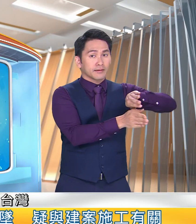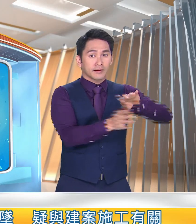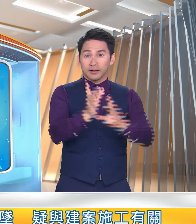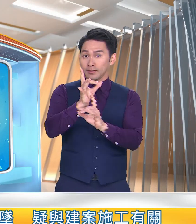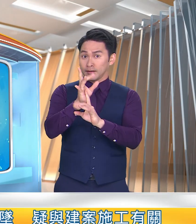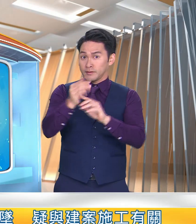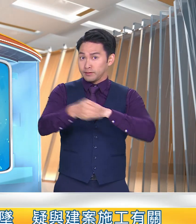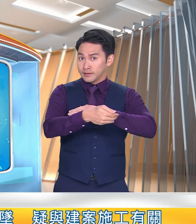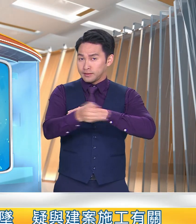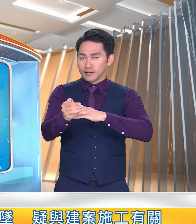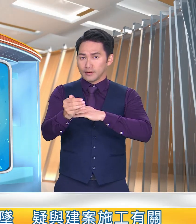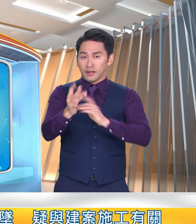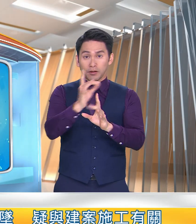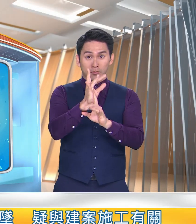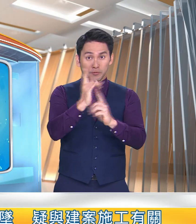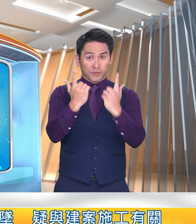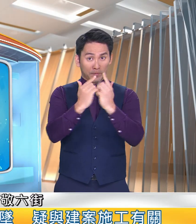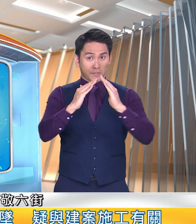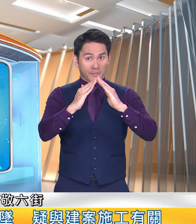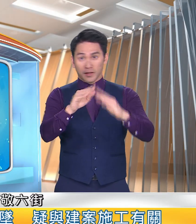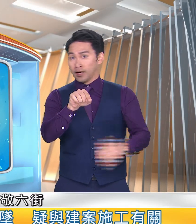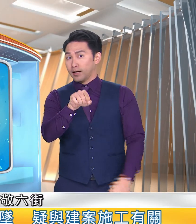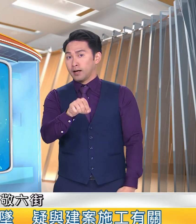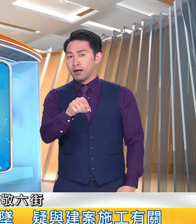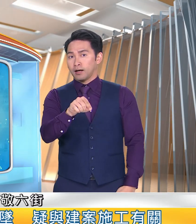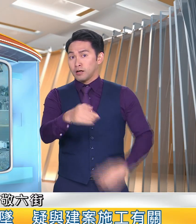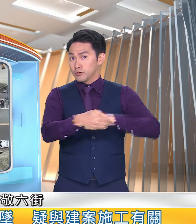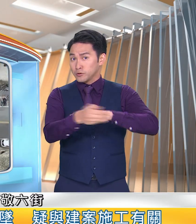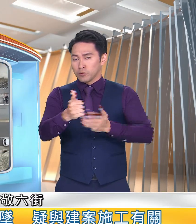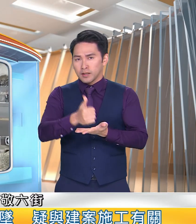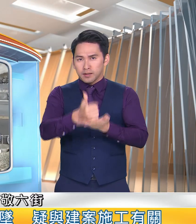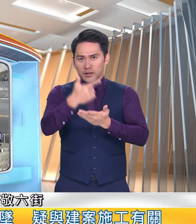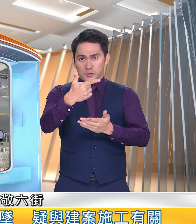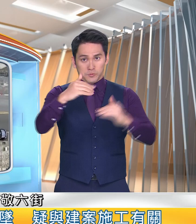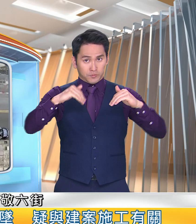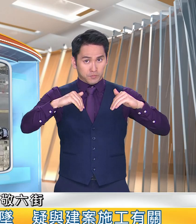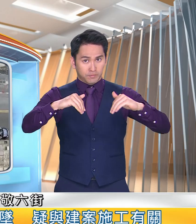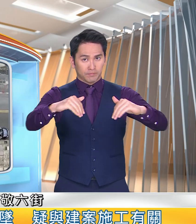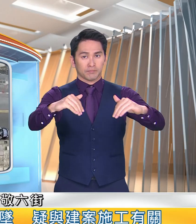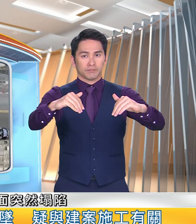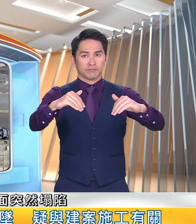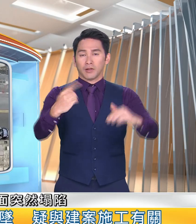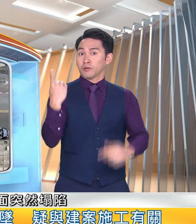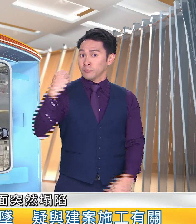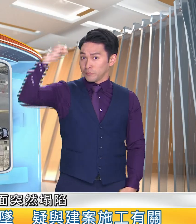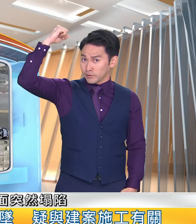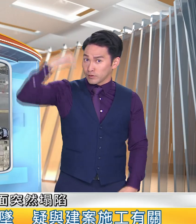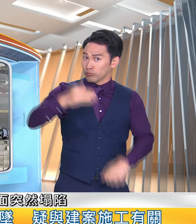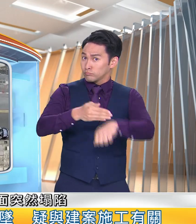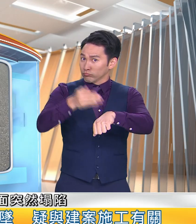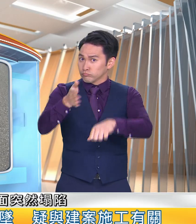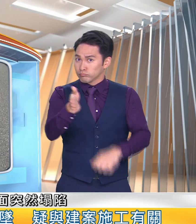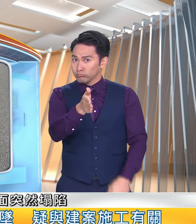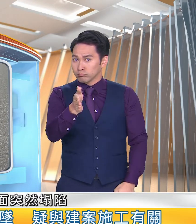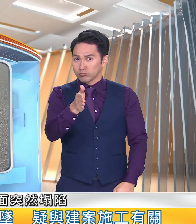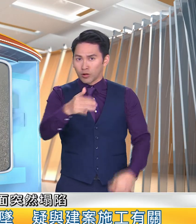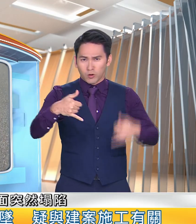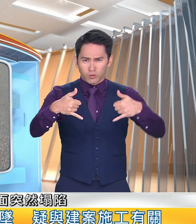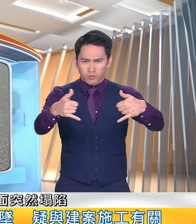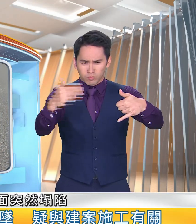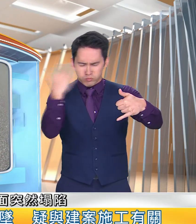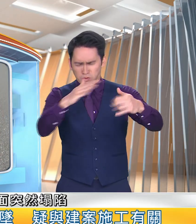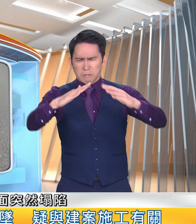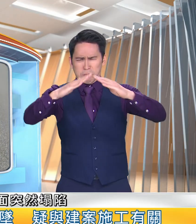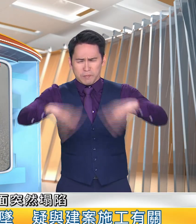而另外再来看到，新竹县竹北市的庄敬六街，昨天早上9点多，路面